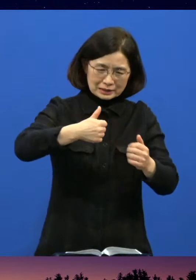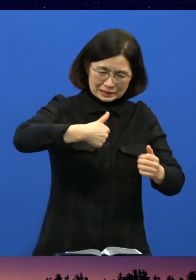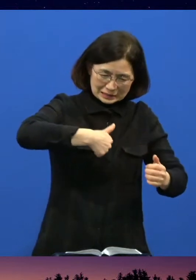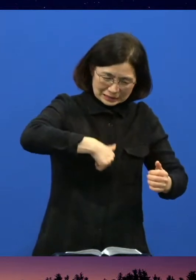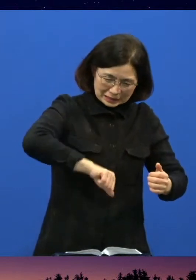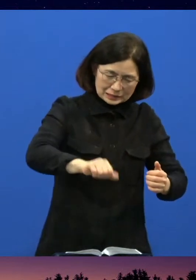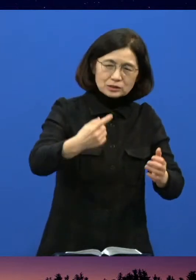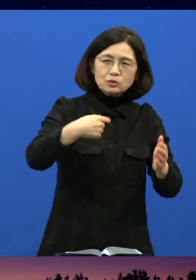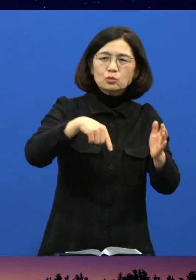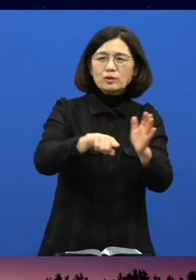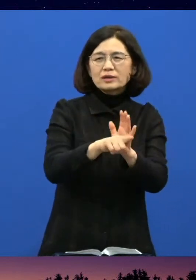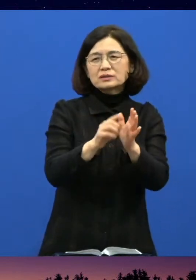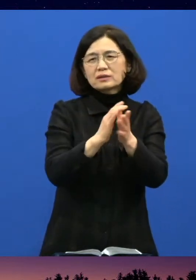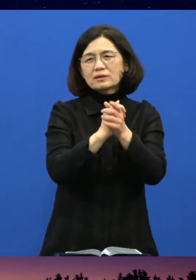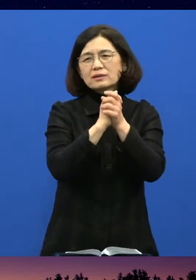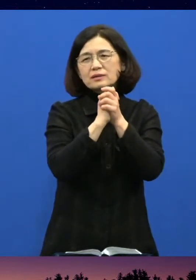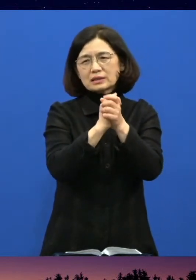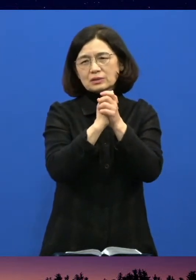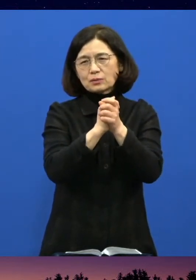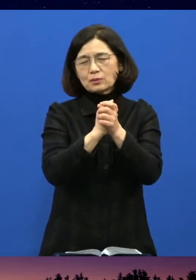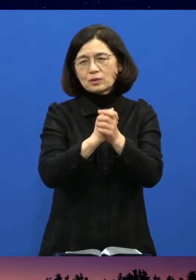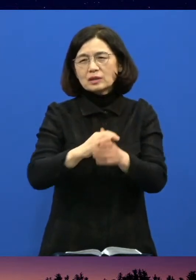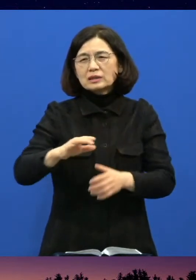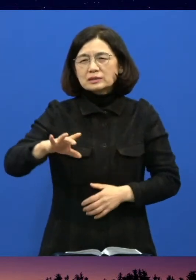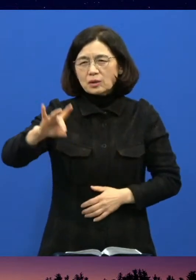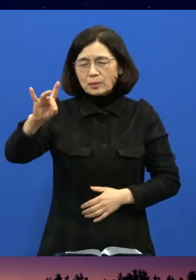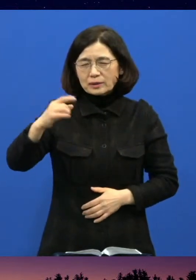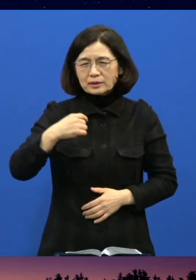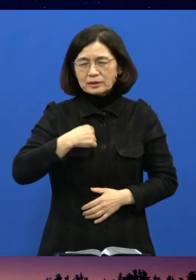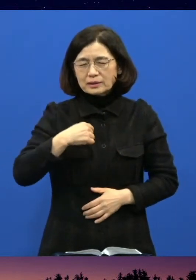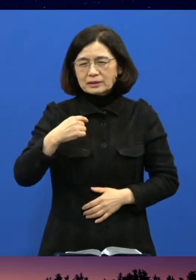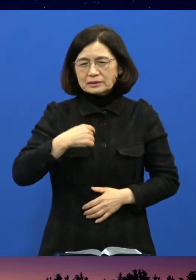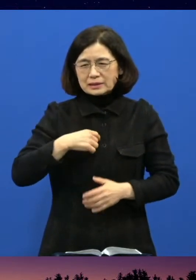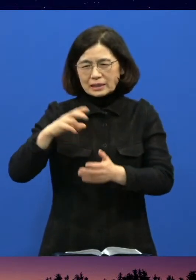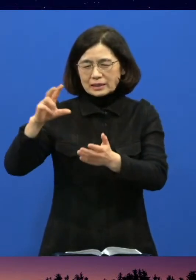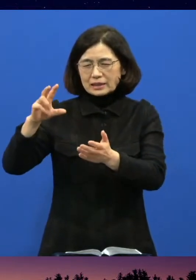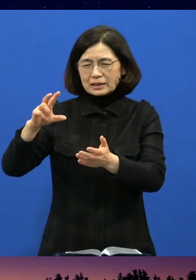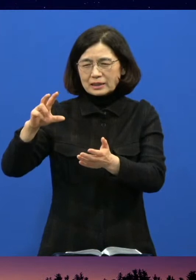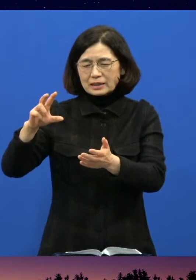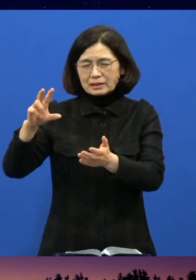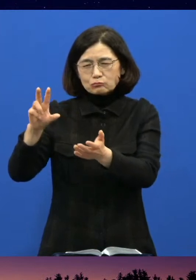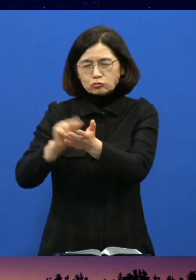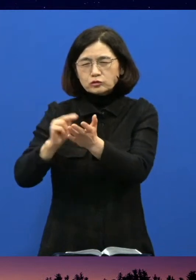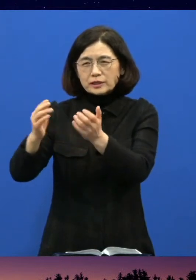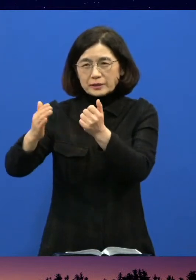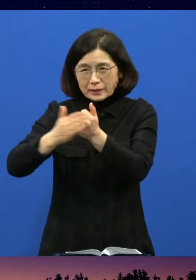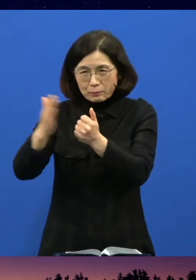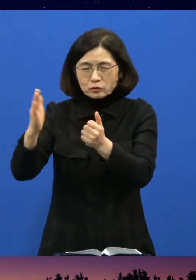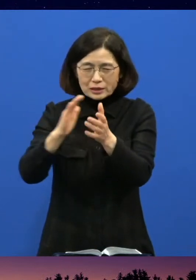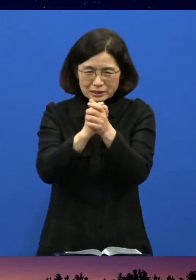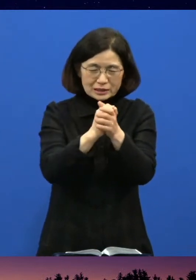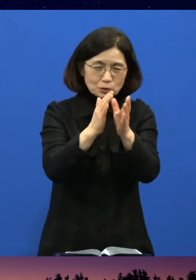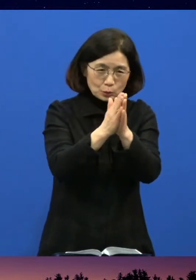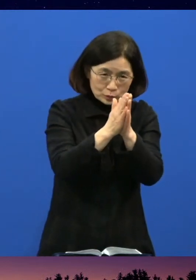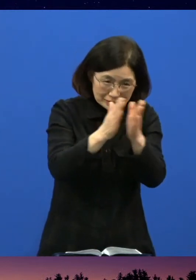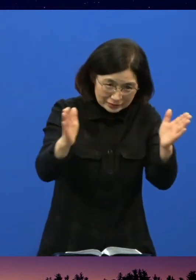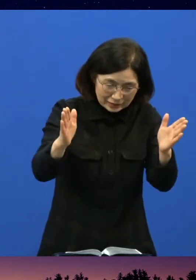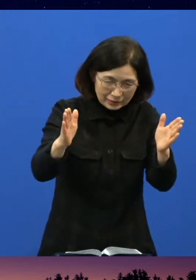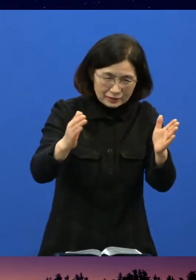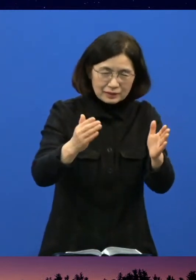현실적인 문제로부터 기도가 출발되는 건 사실이에요. 그러나 그 시간이 길어지면서 어떻게 해요?